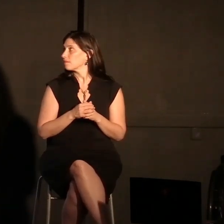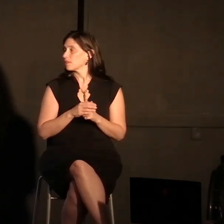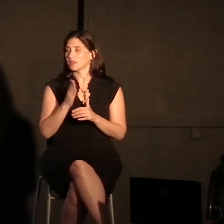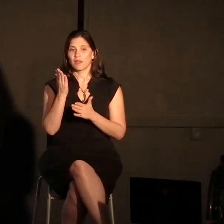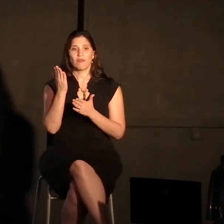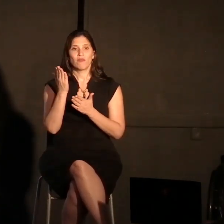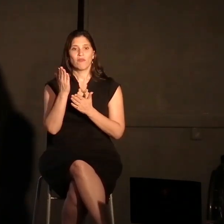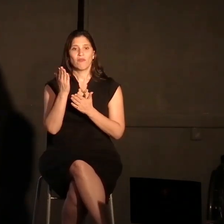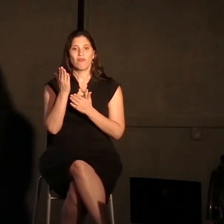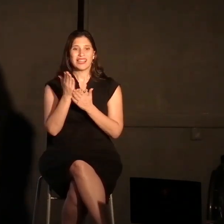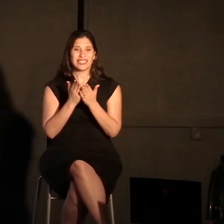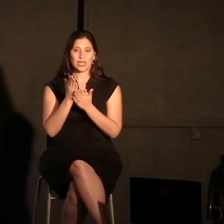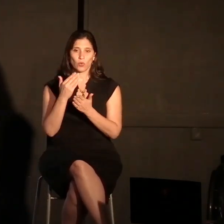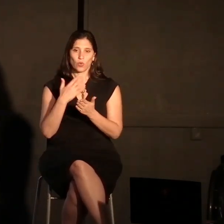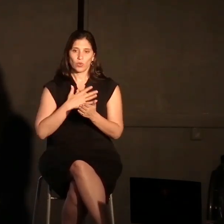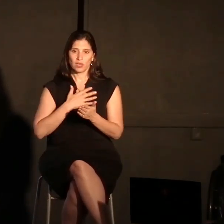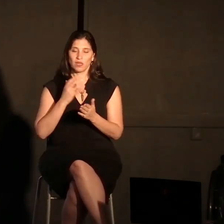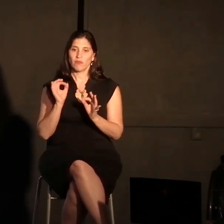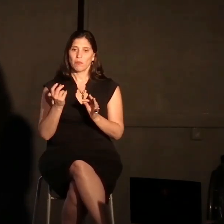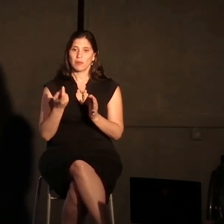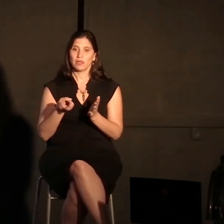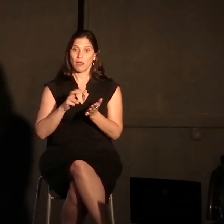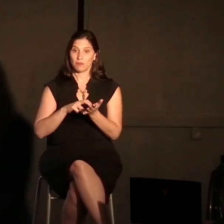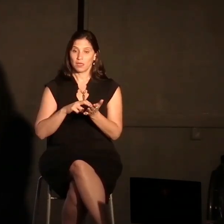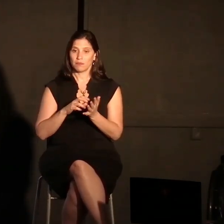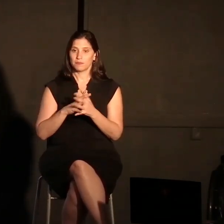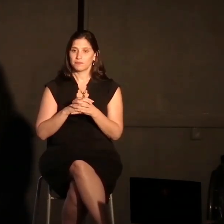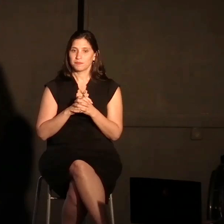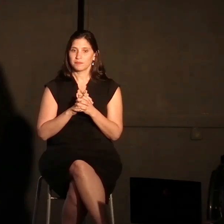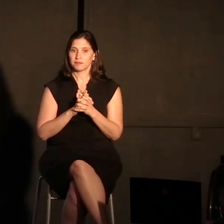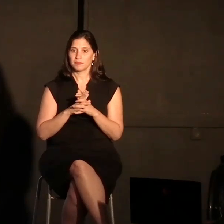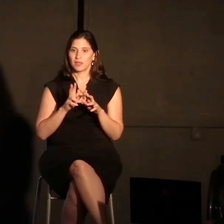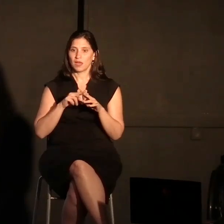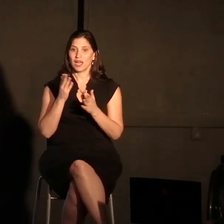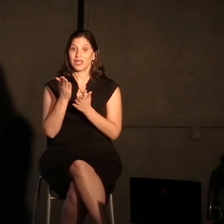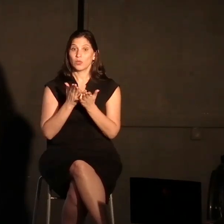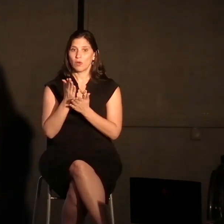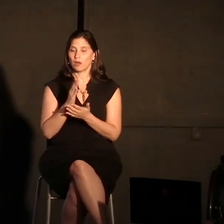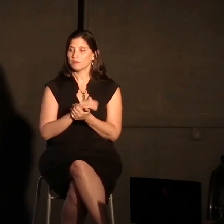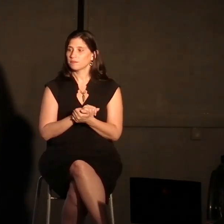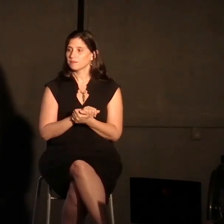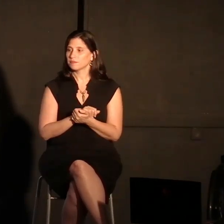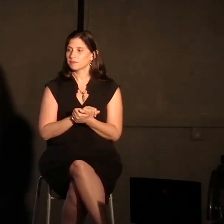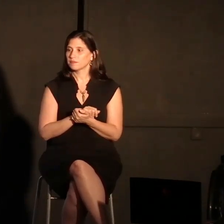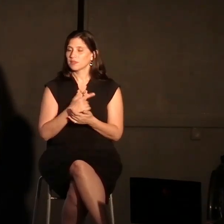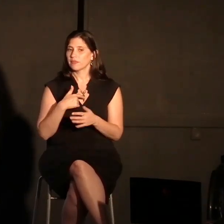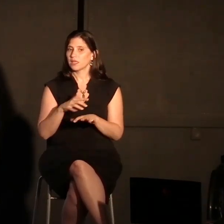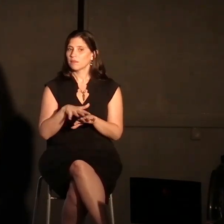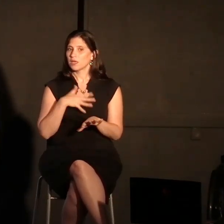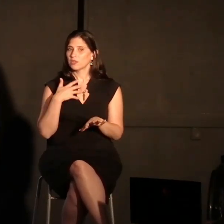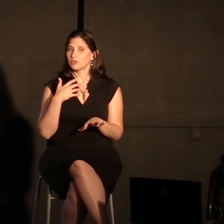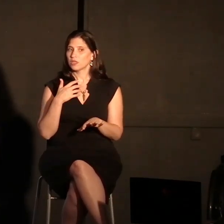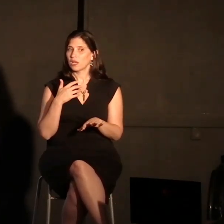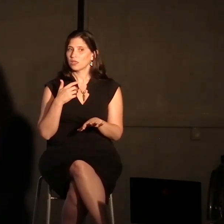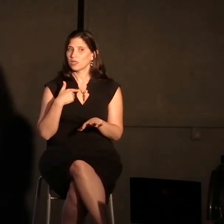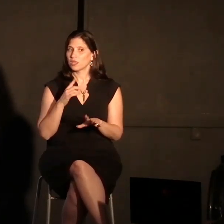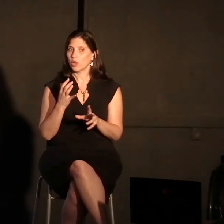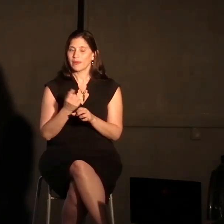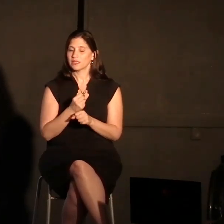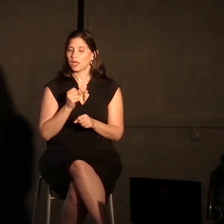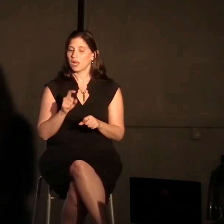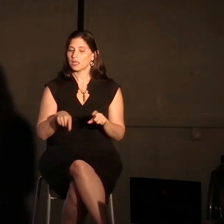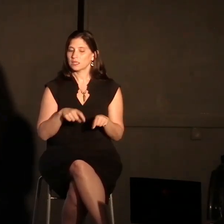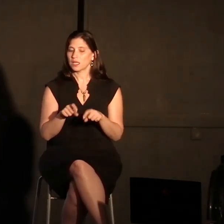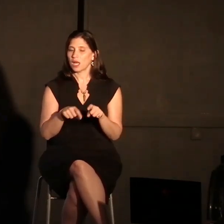ניתחו אותי ובאמת קמתי אחרי הניתוח ואני מרגישה שאני לא מצליחה